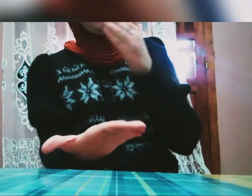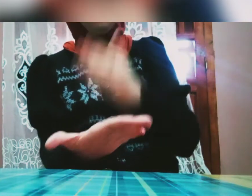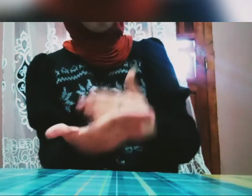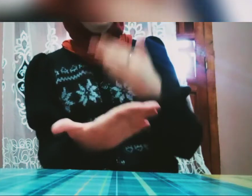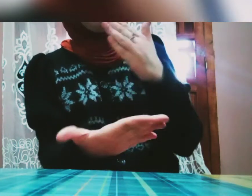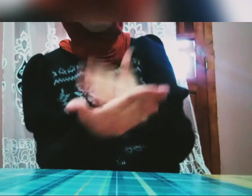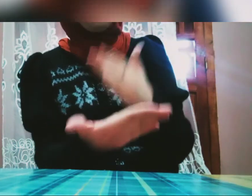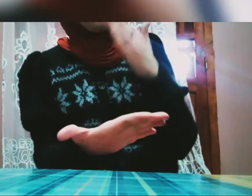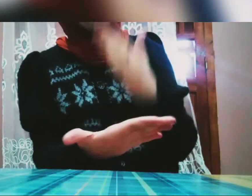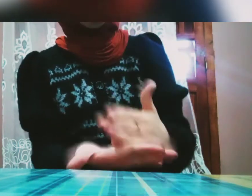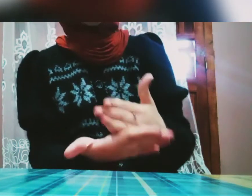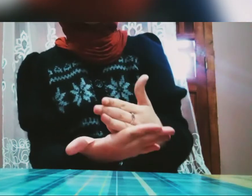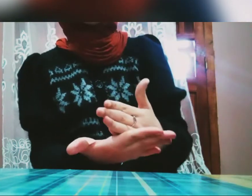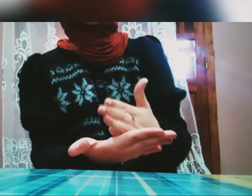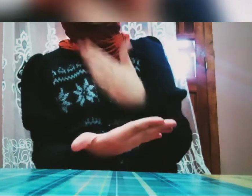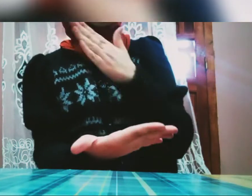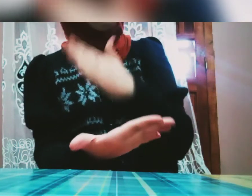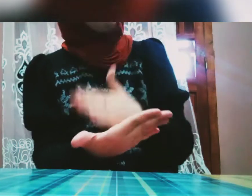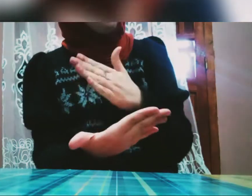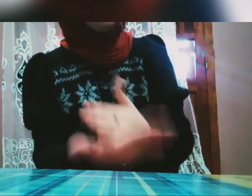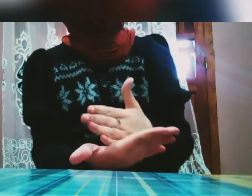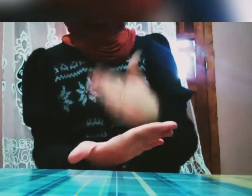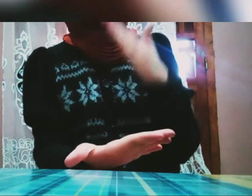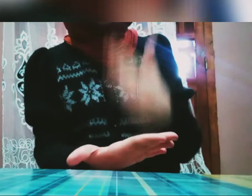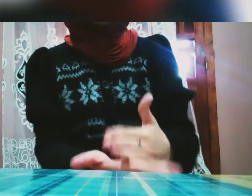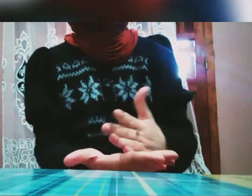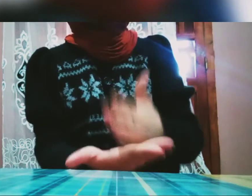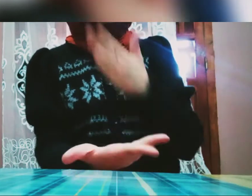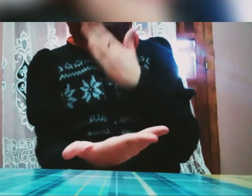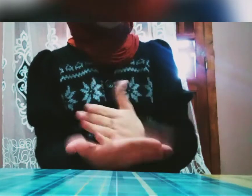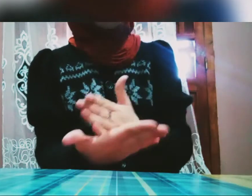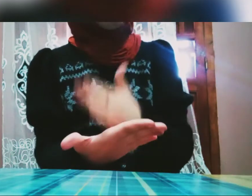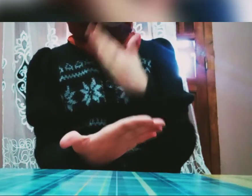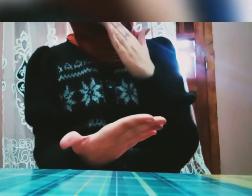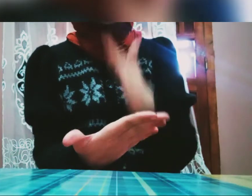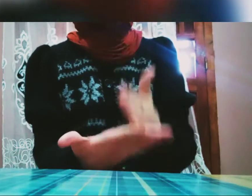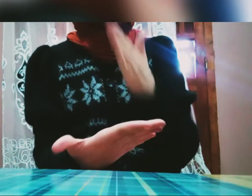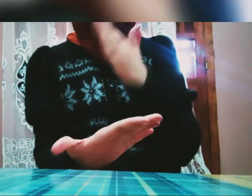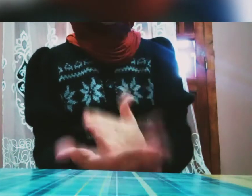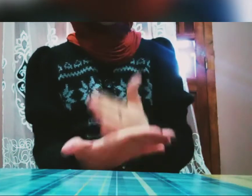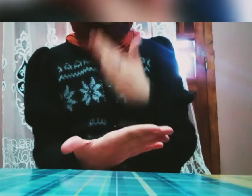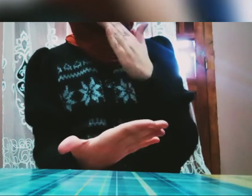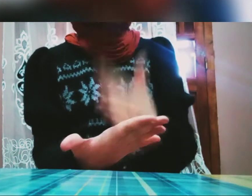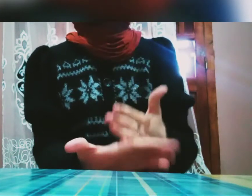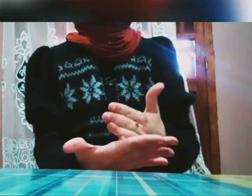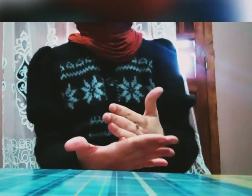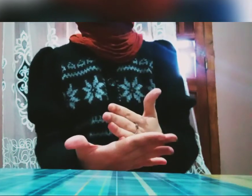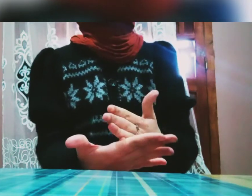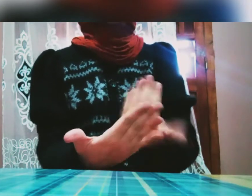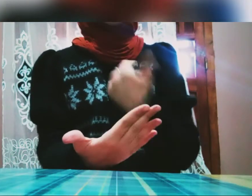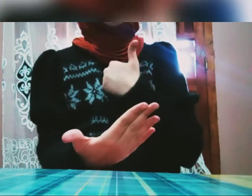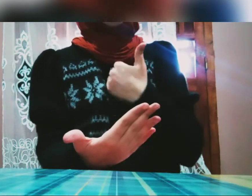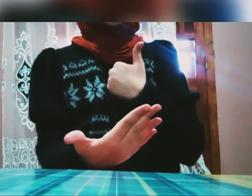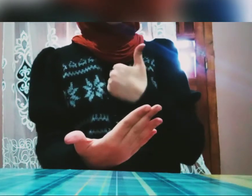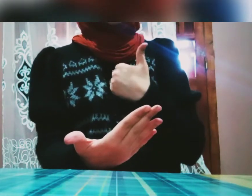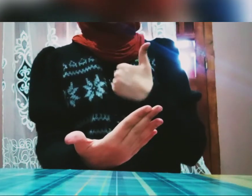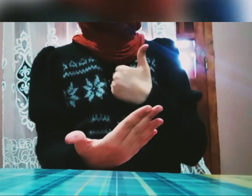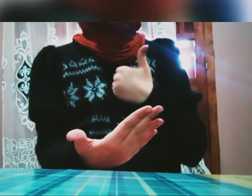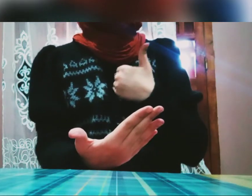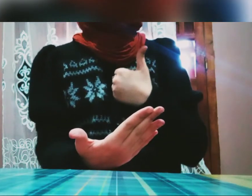ونتبع البروغرام اللي حطيته لتنظيم الوقت اللي حطيته، نتبع التنظيم، نتبع الوقت اللي حطيته، نكون